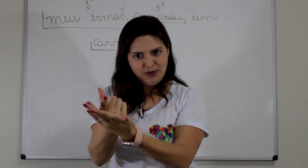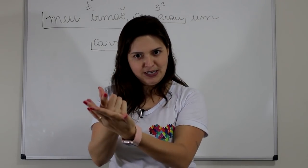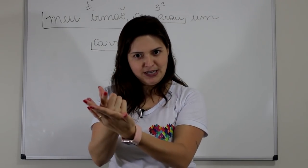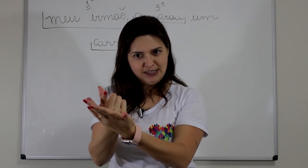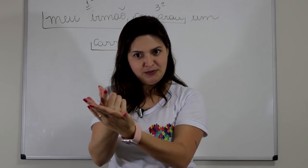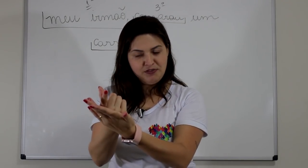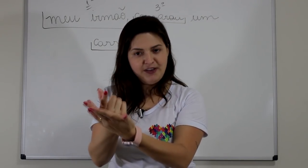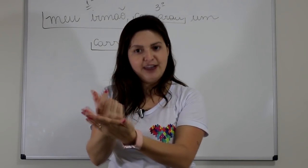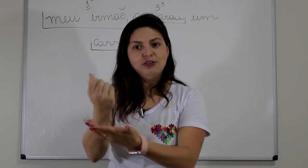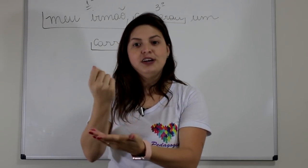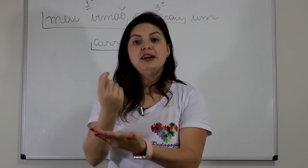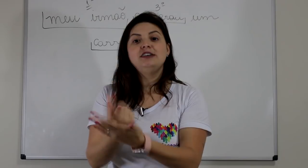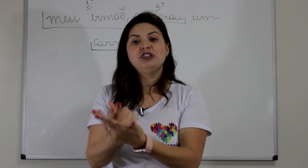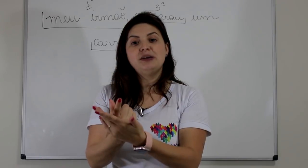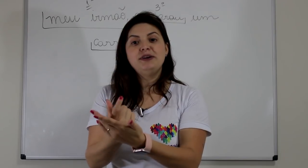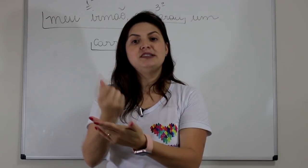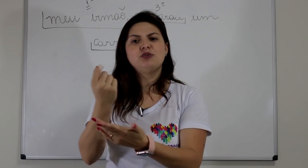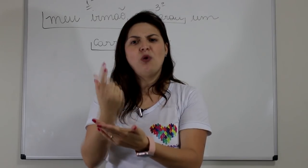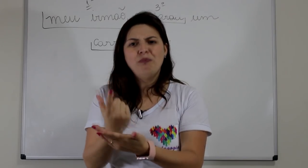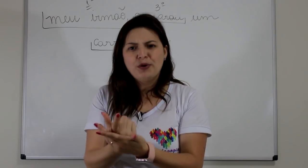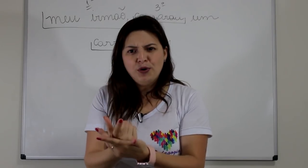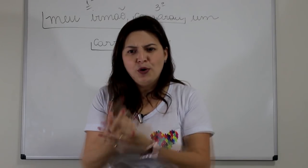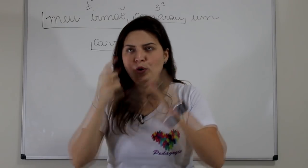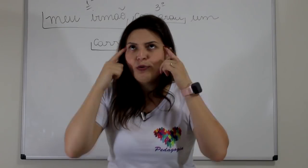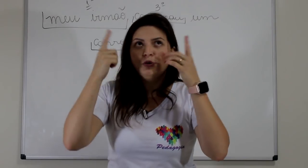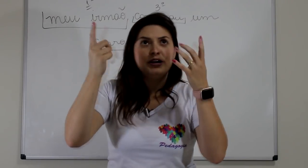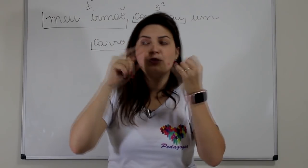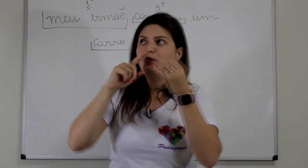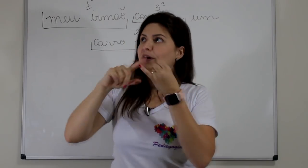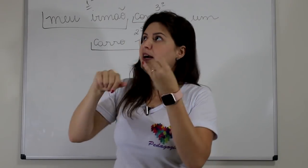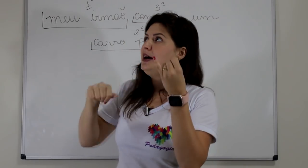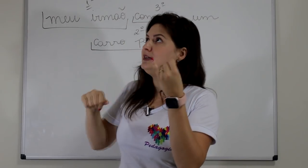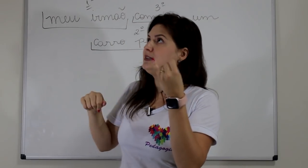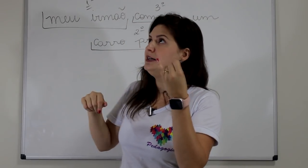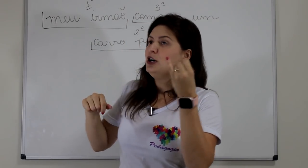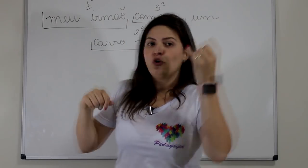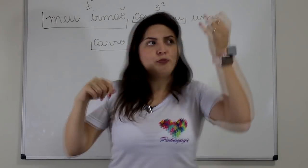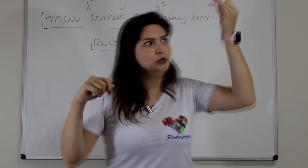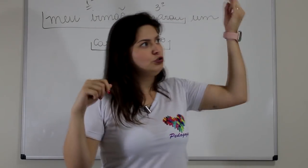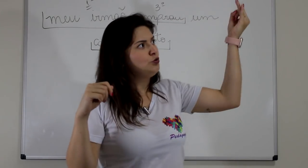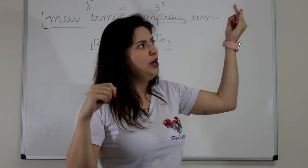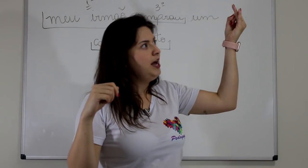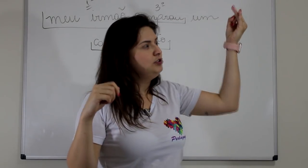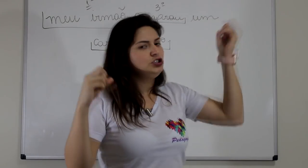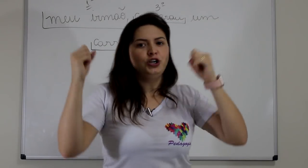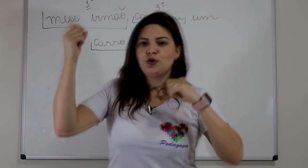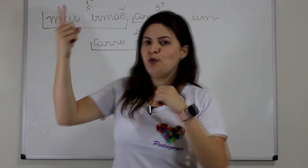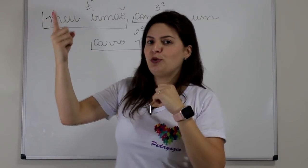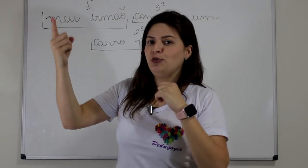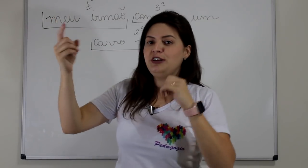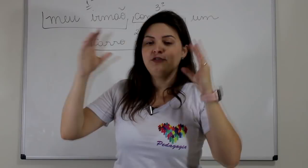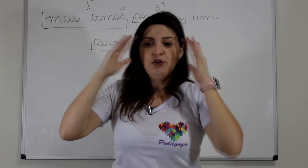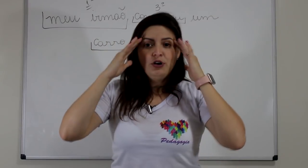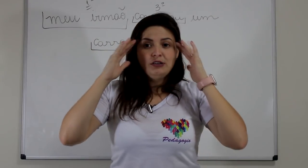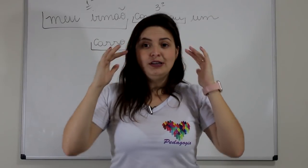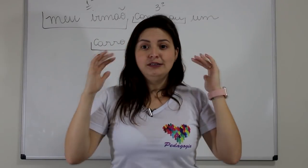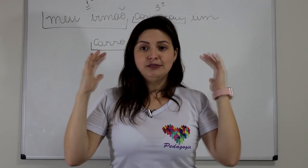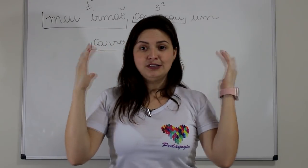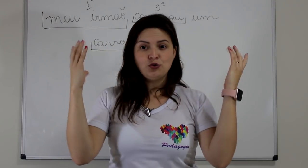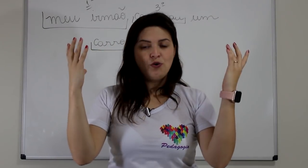aqui, está me vendo, ele já está pensando, comprou o quê? Comprou uma casa, comprou um chocolate, comprou um livro. Tantas